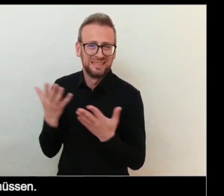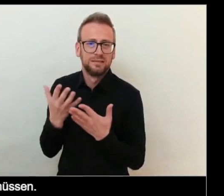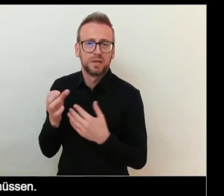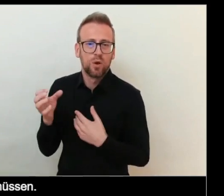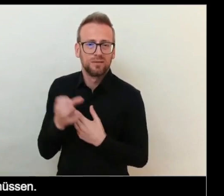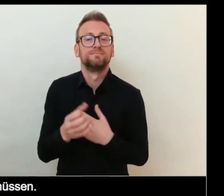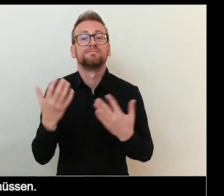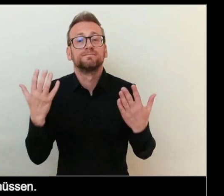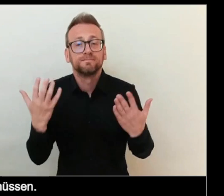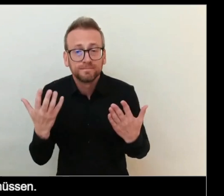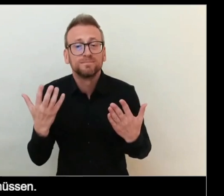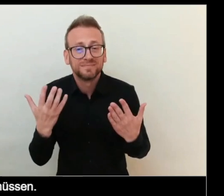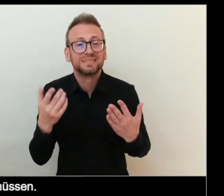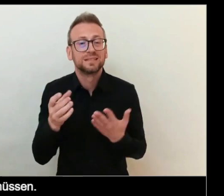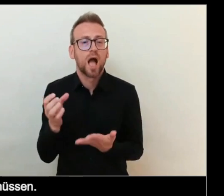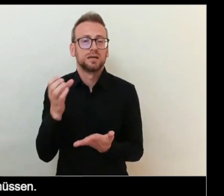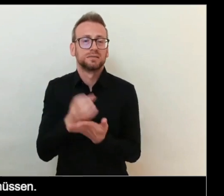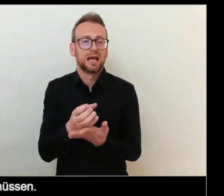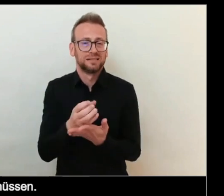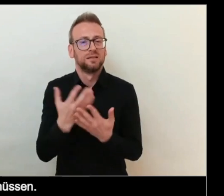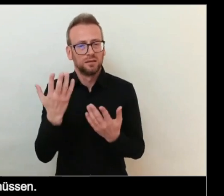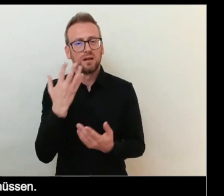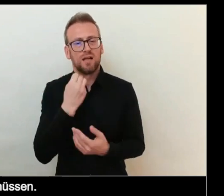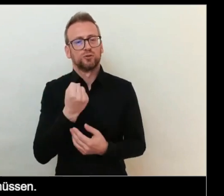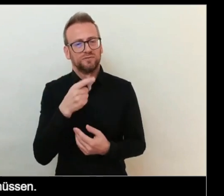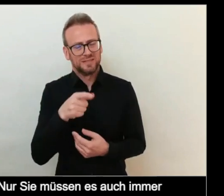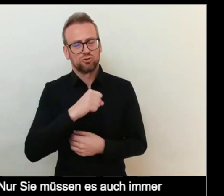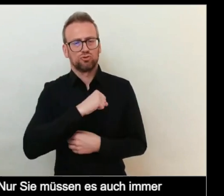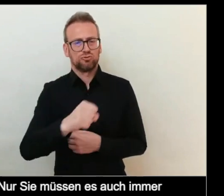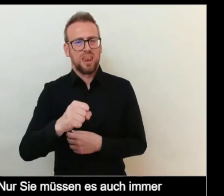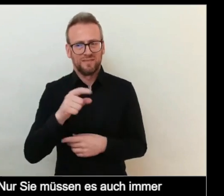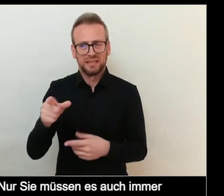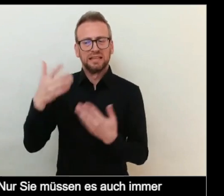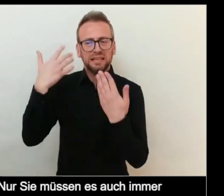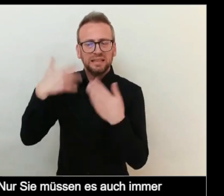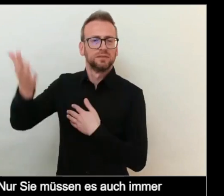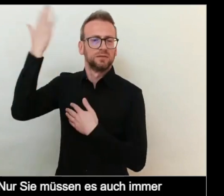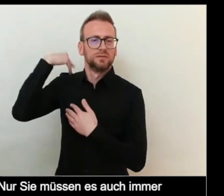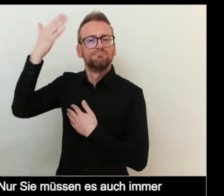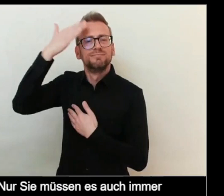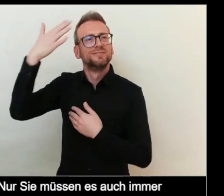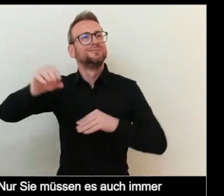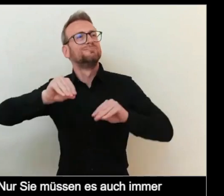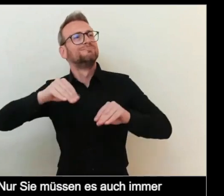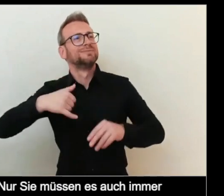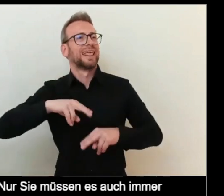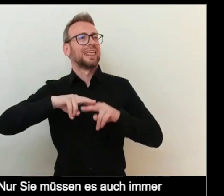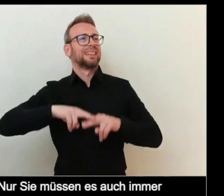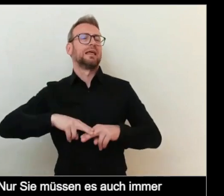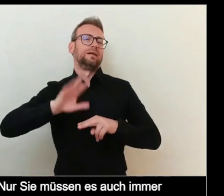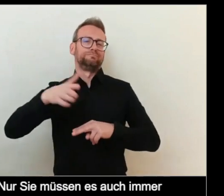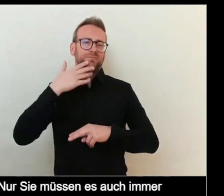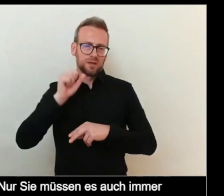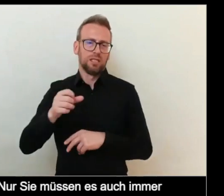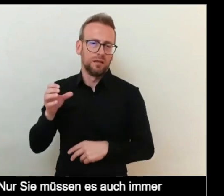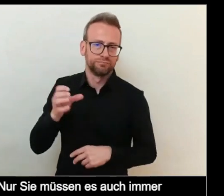entsprechend besprechen, dass wir es möglichst einfach gestalten und dennoch sicher. Und